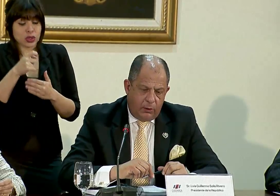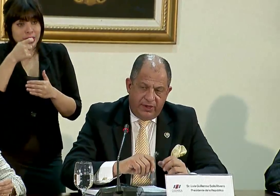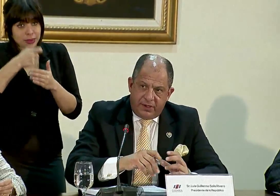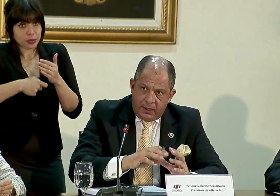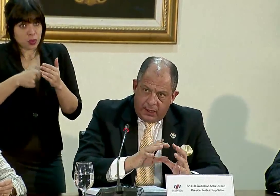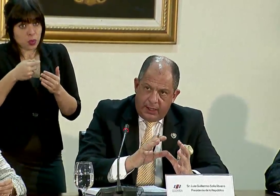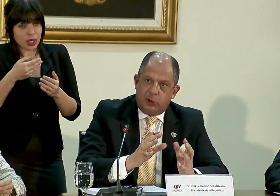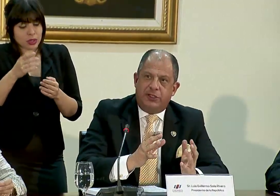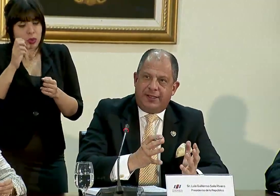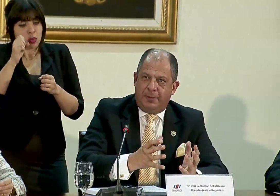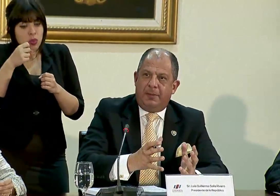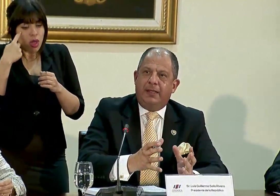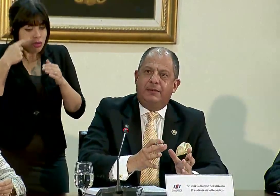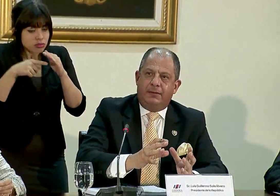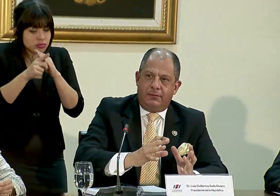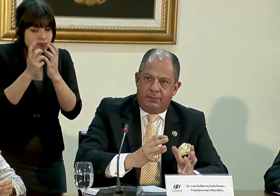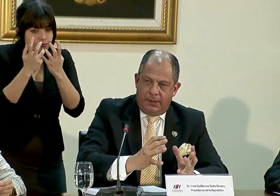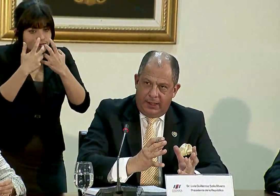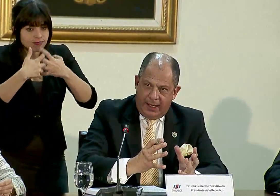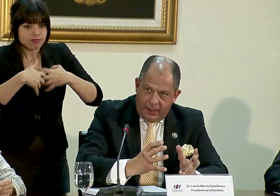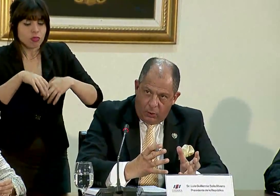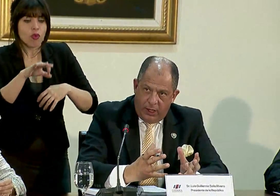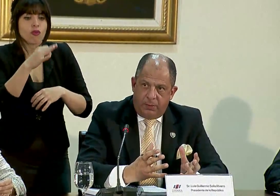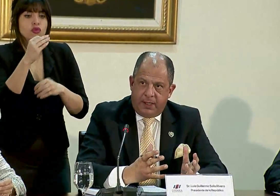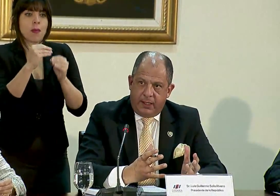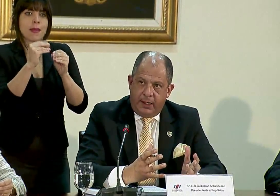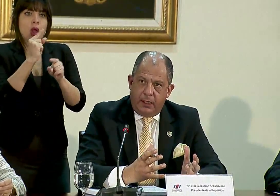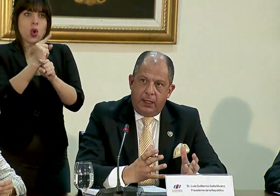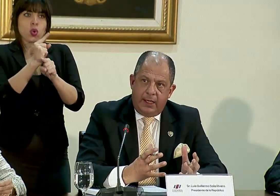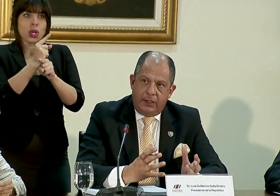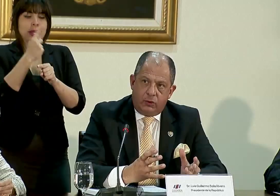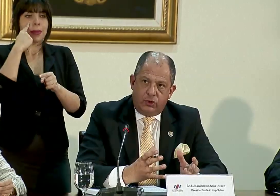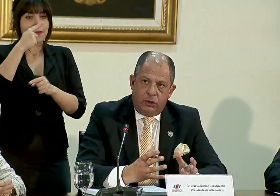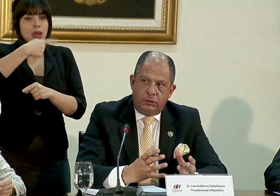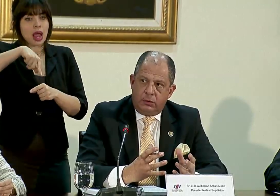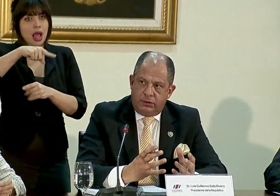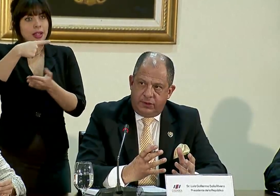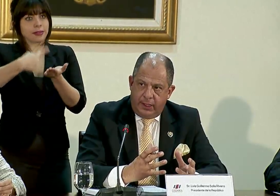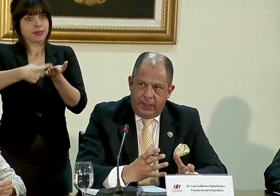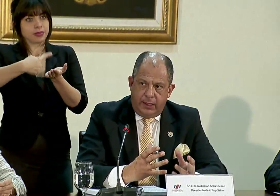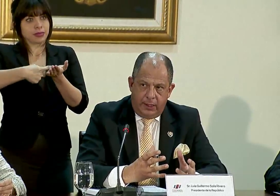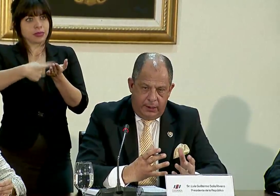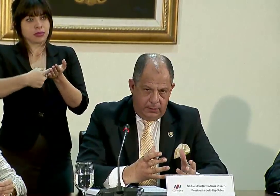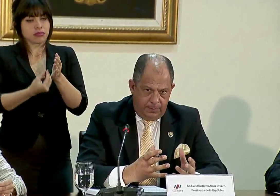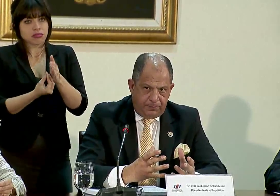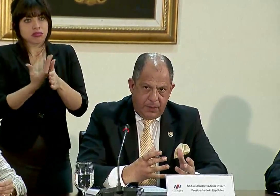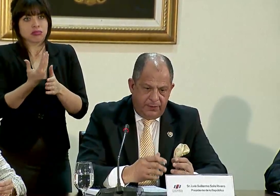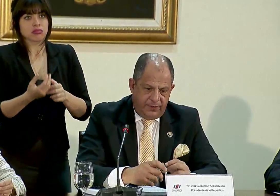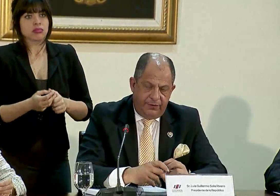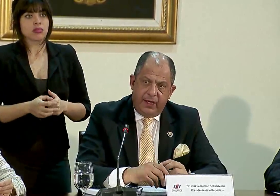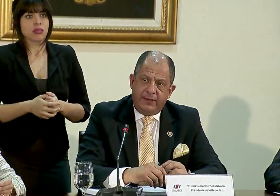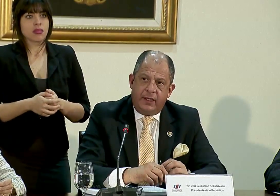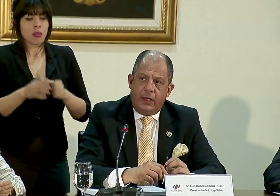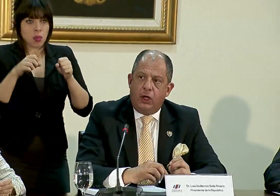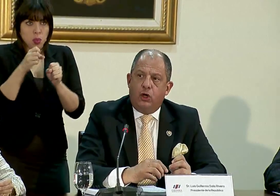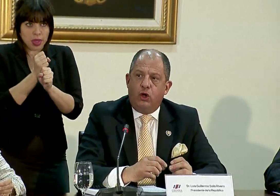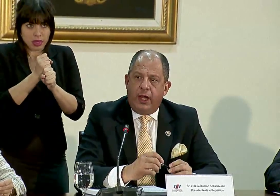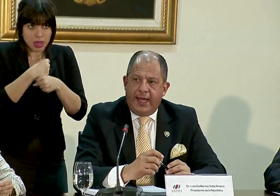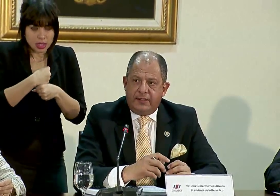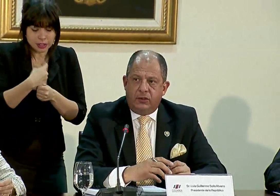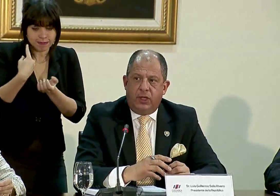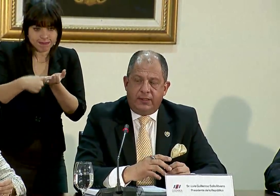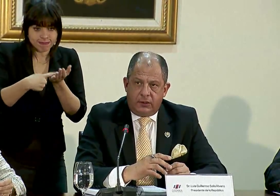encuentren el ecosistema más adecuado para que la discusión se realice